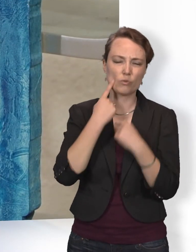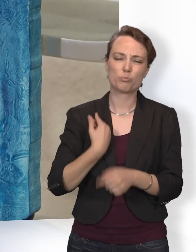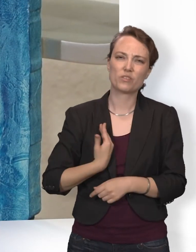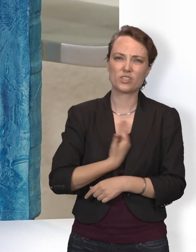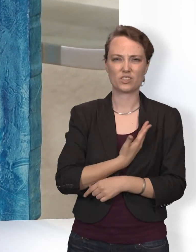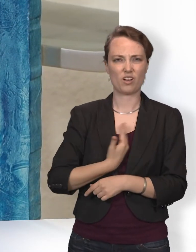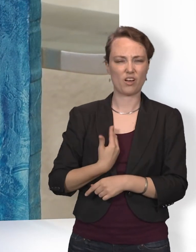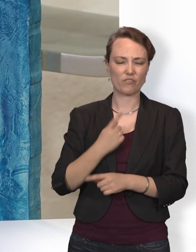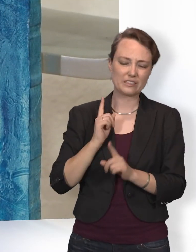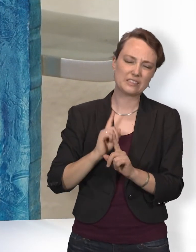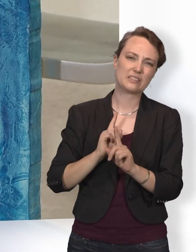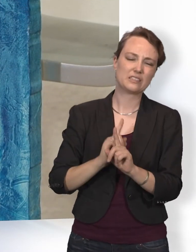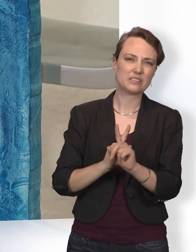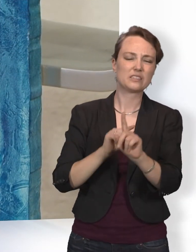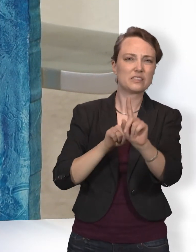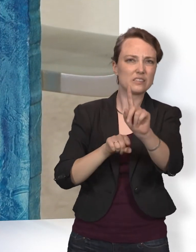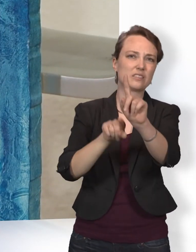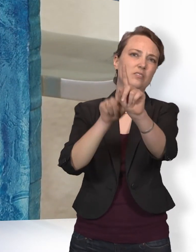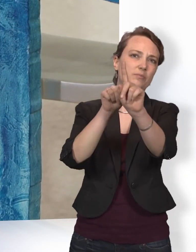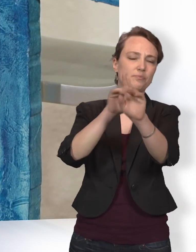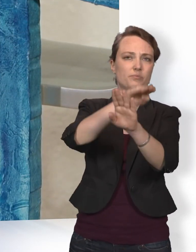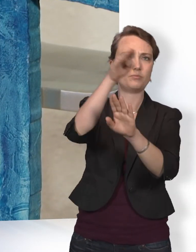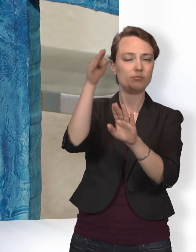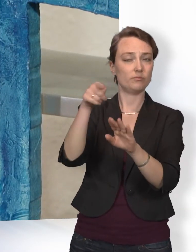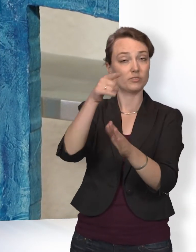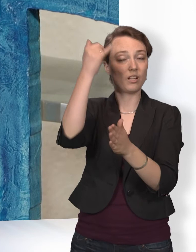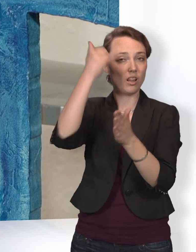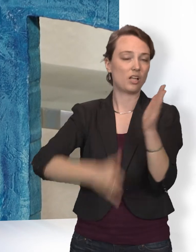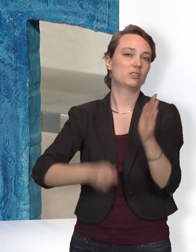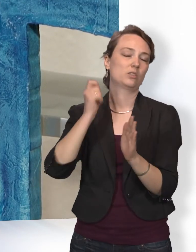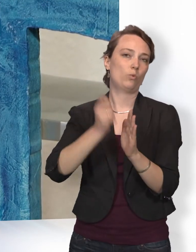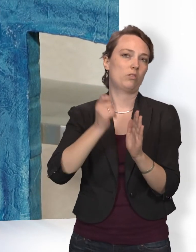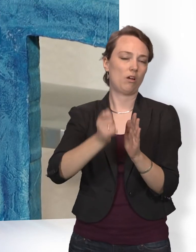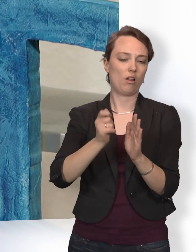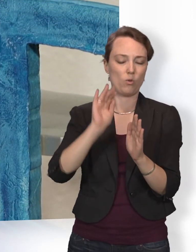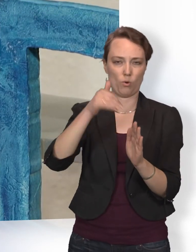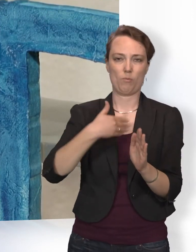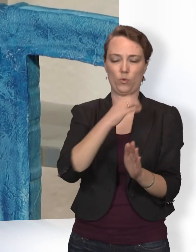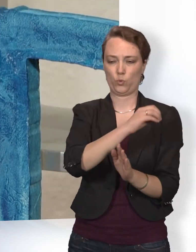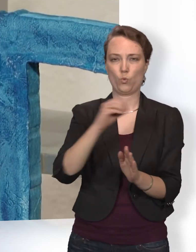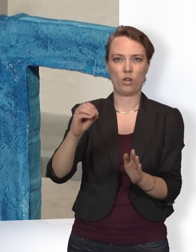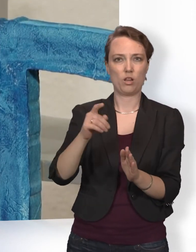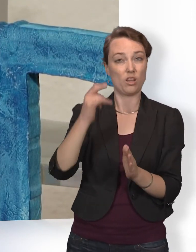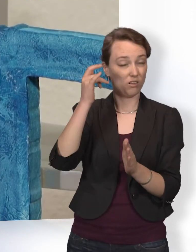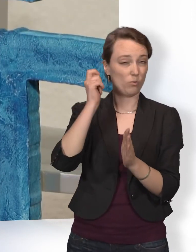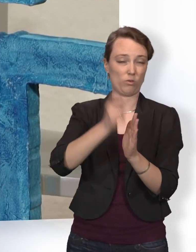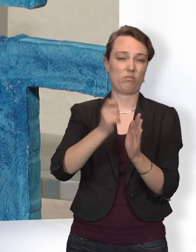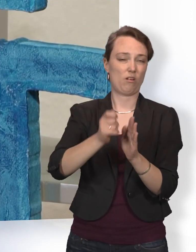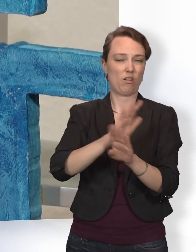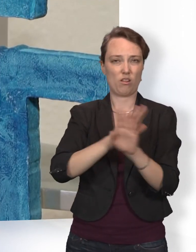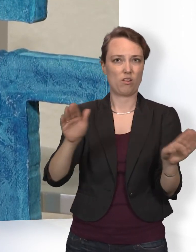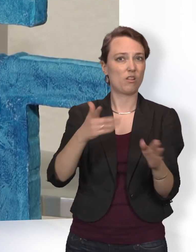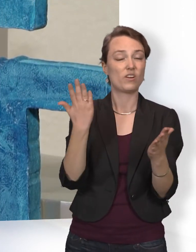Ort, wo über die Nullen unseres Lebens das letzte Urteil gefällt wurde. Und dieses Urteil war letzten Endes